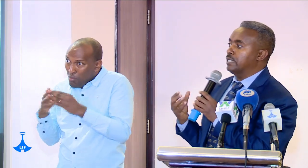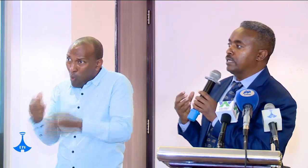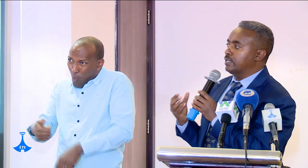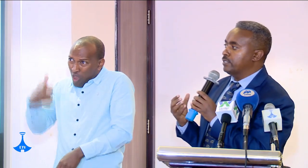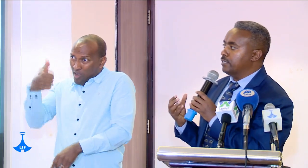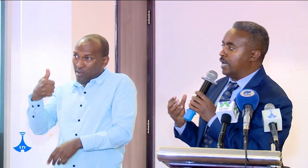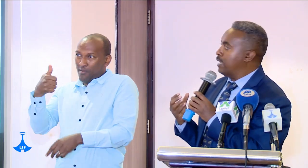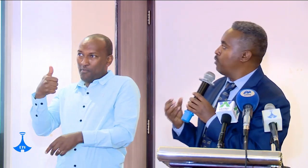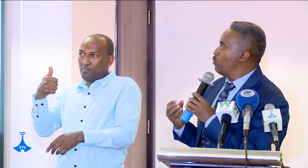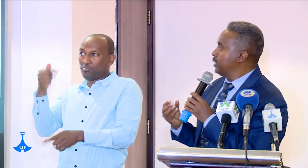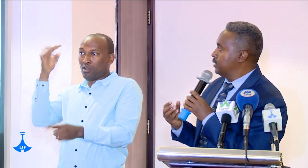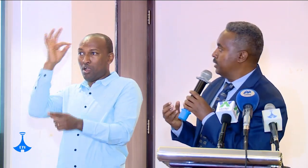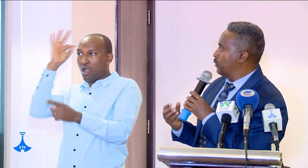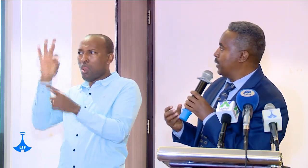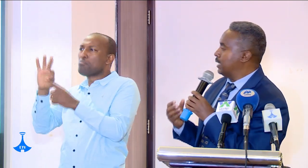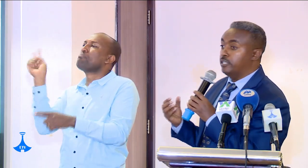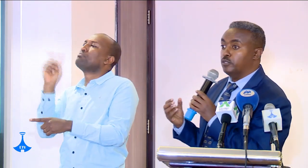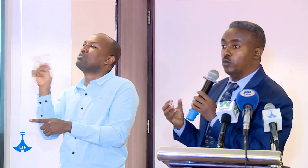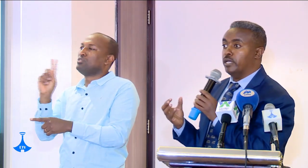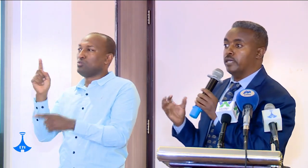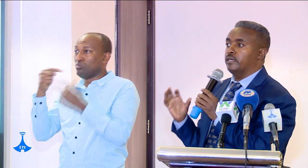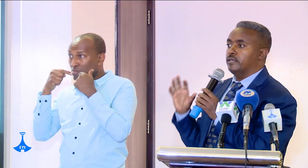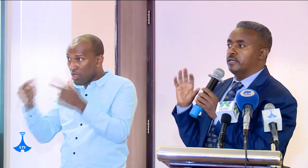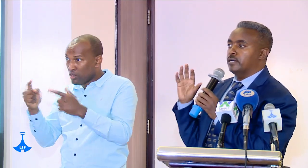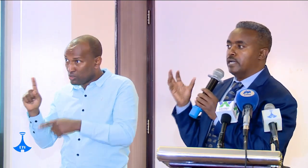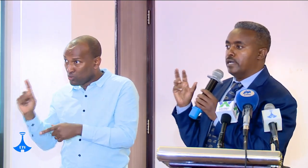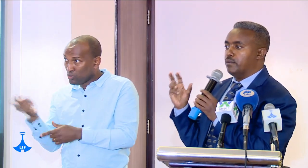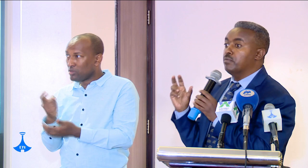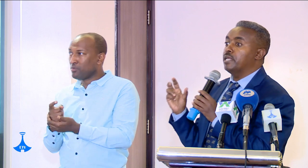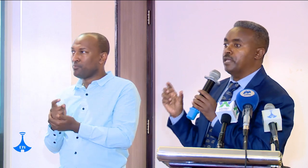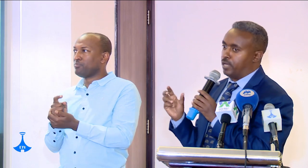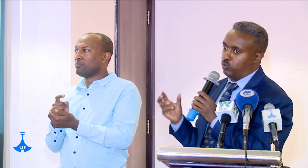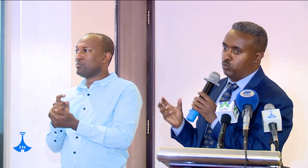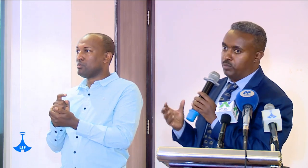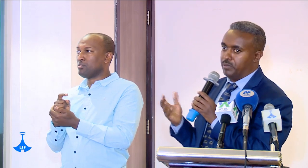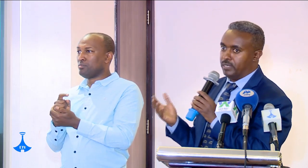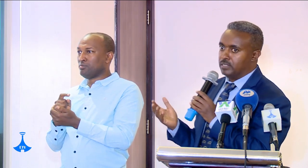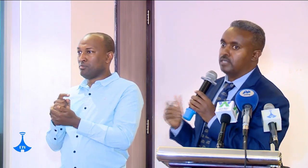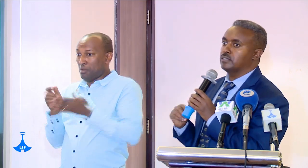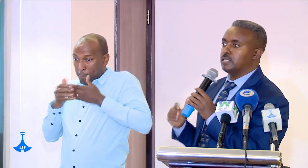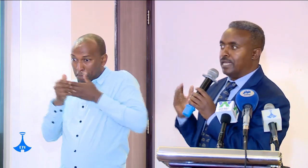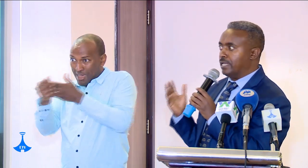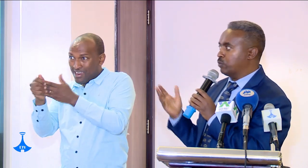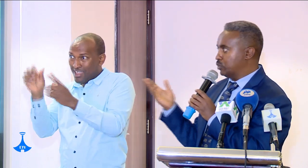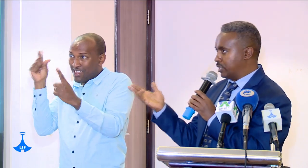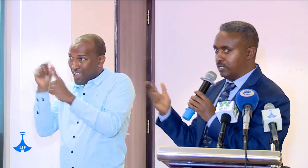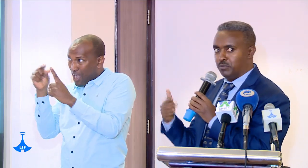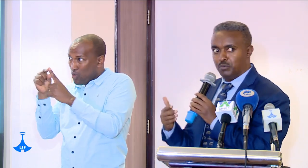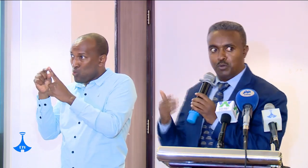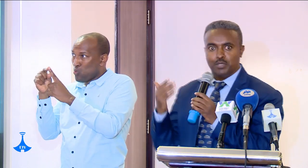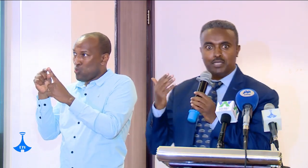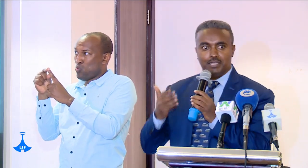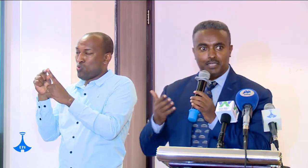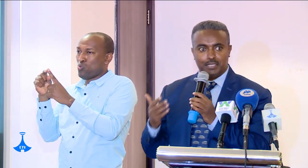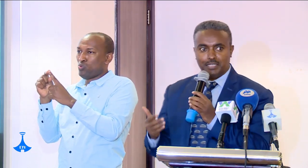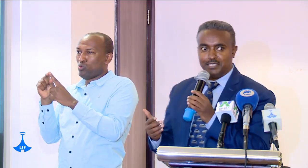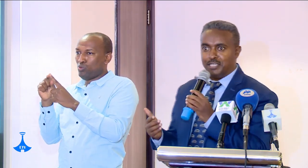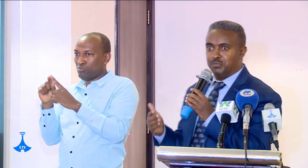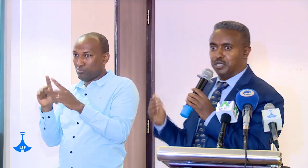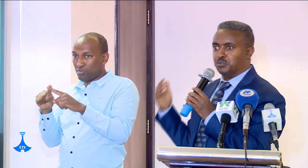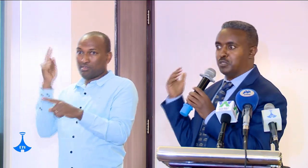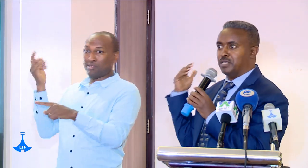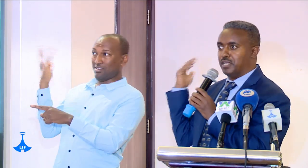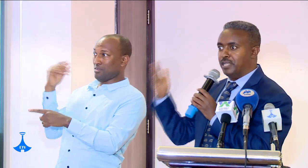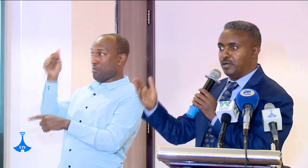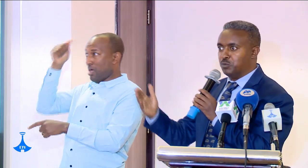ዋናው ዓላማው ምንድነው ያለን እንደሆነ ከመሪ ቃሉ በመነሳት ሳይን ላንጉጅ ቀደም ብሎ